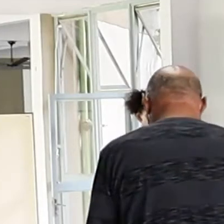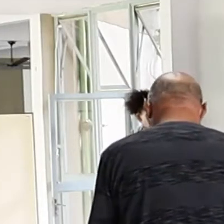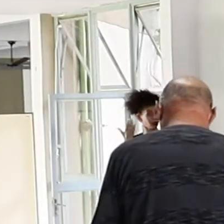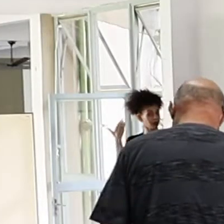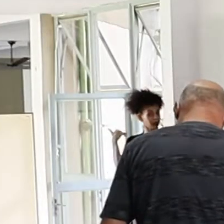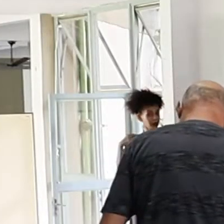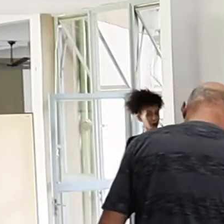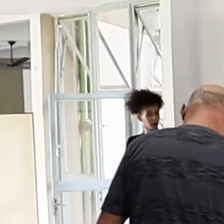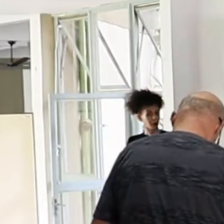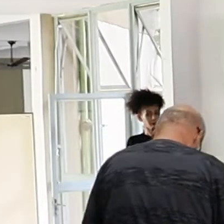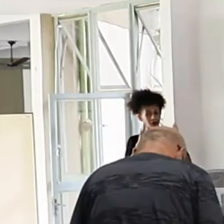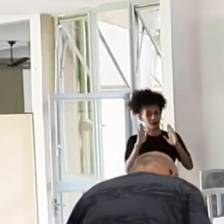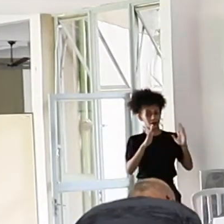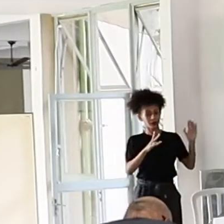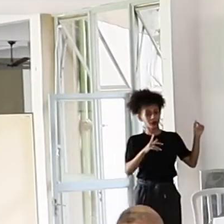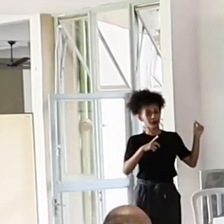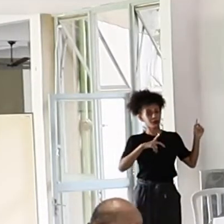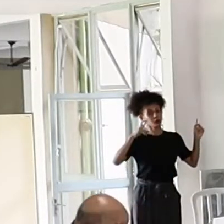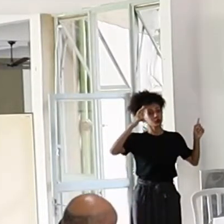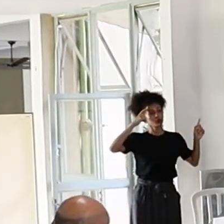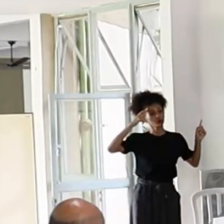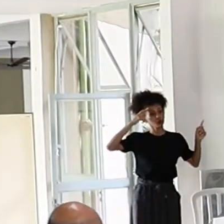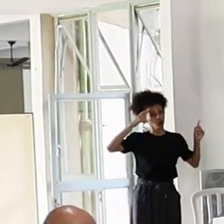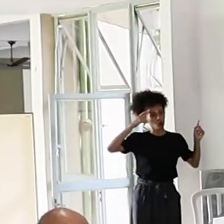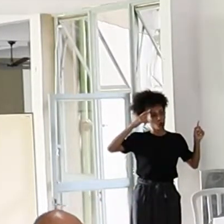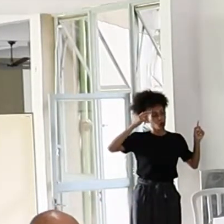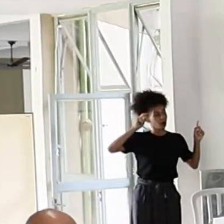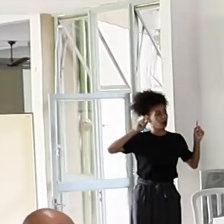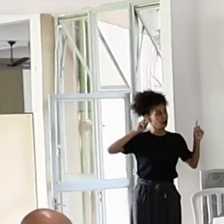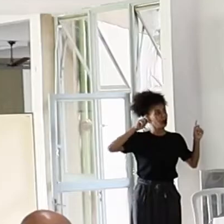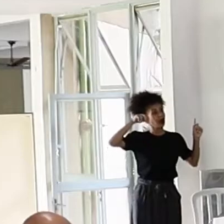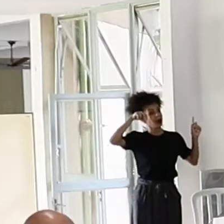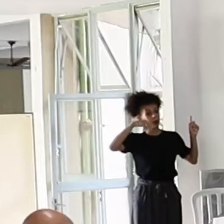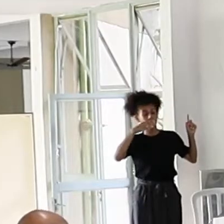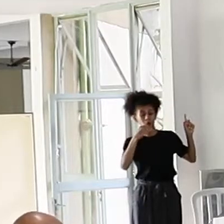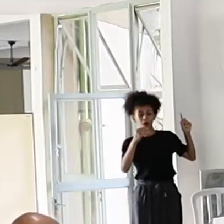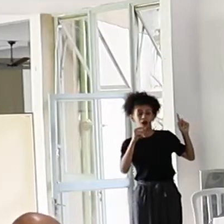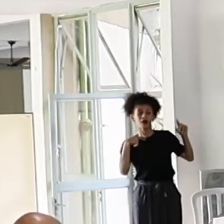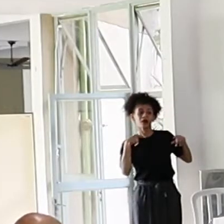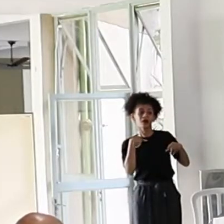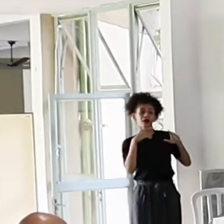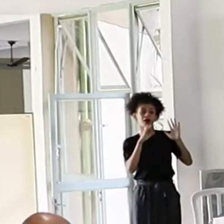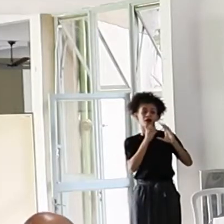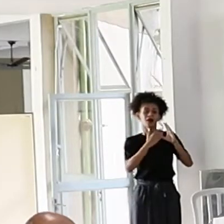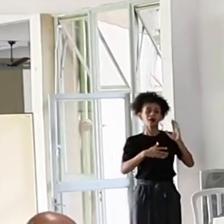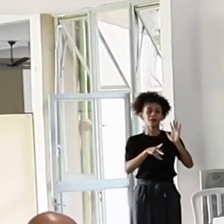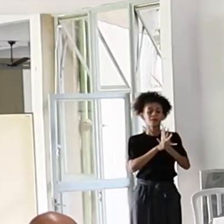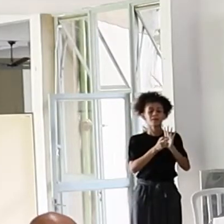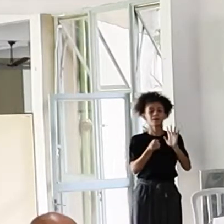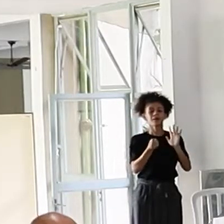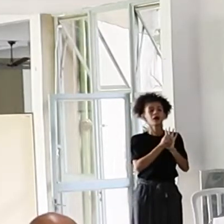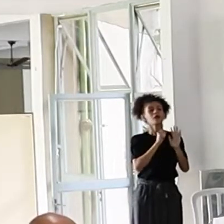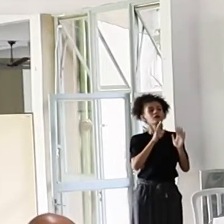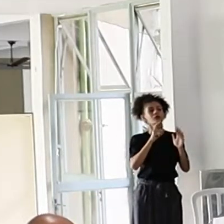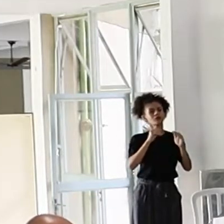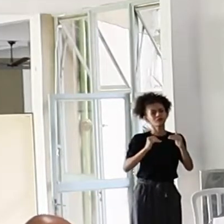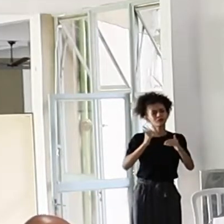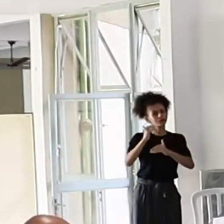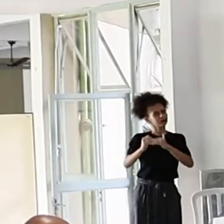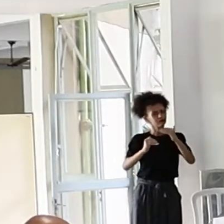que aqui nesse momento existe um sonho e assim o Guará sempre teve essa característica de ser